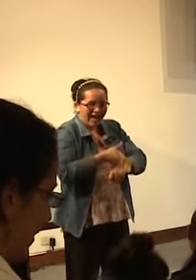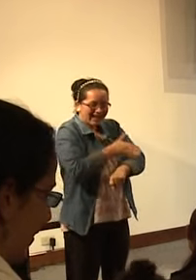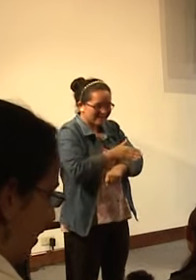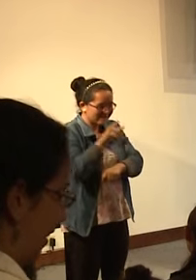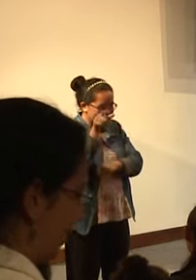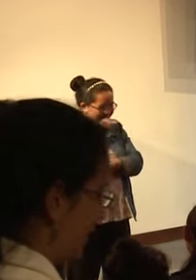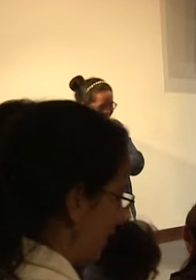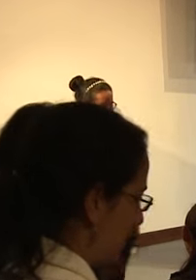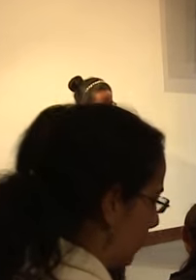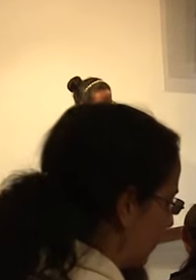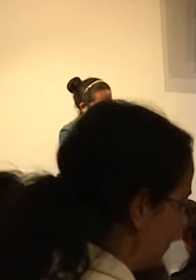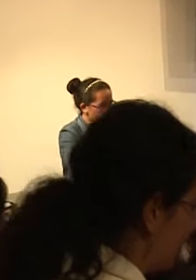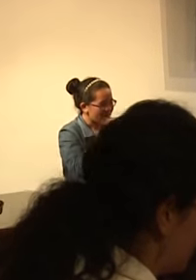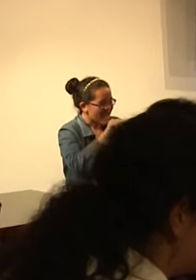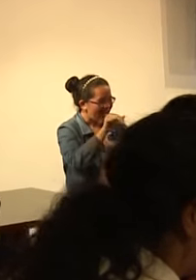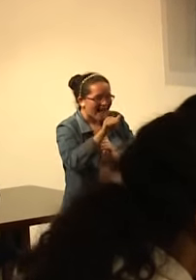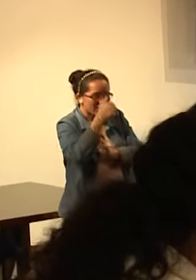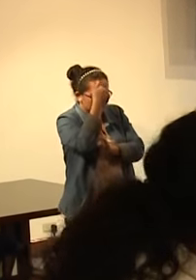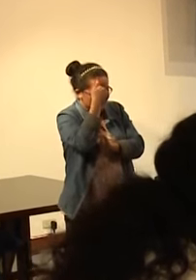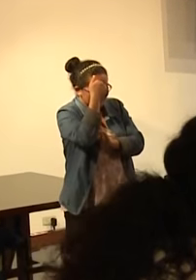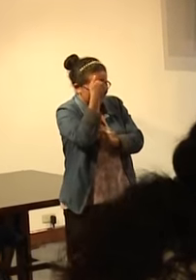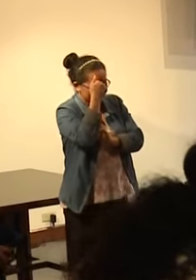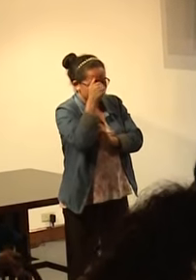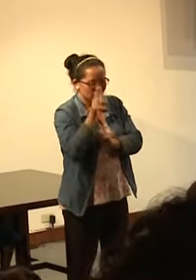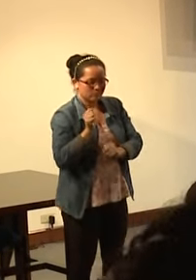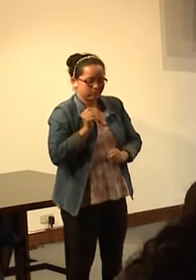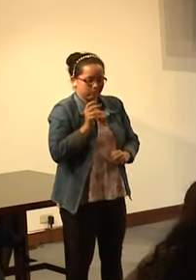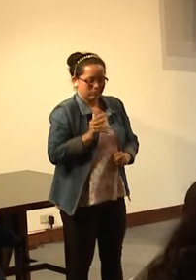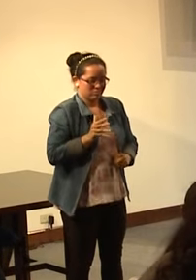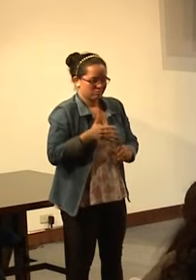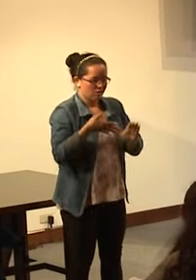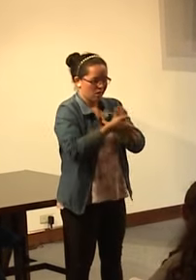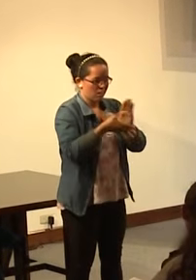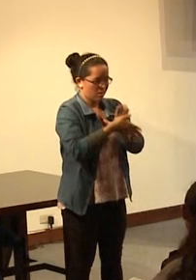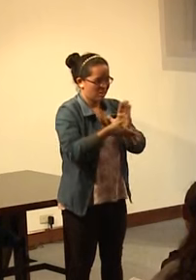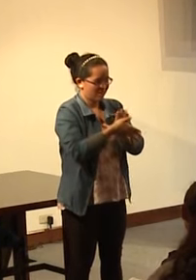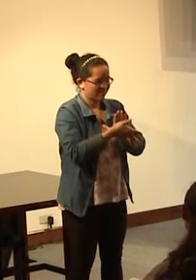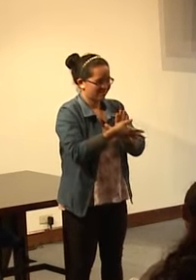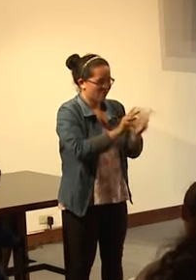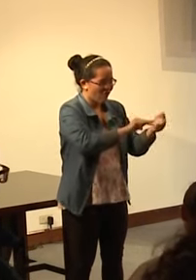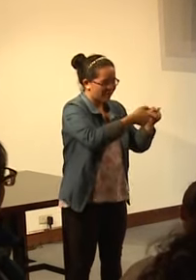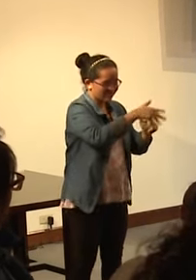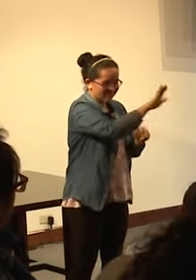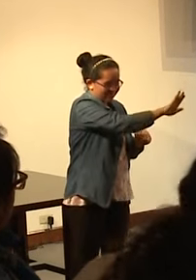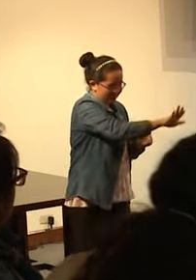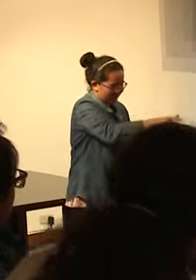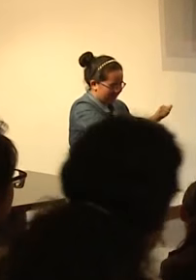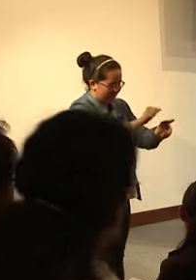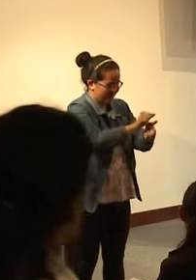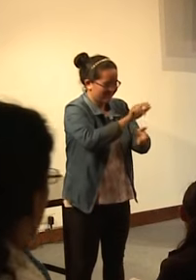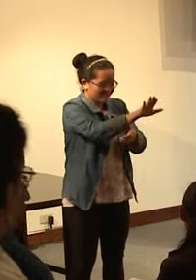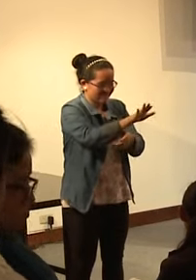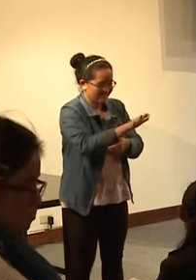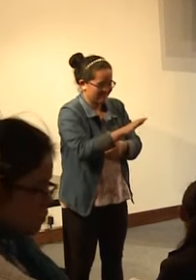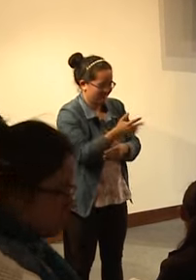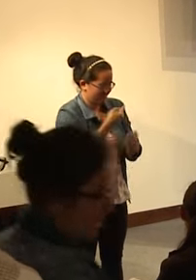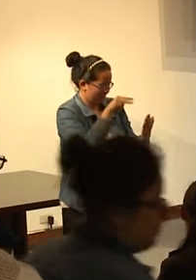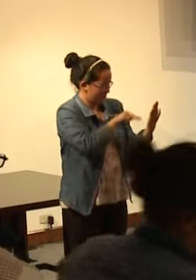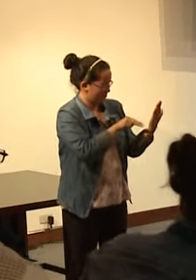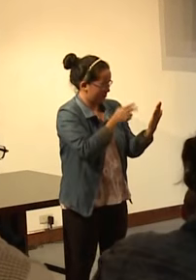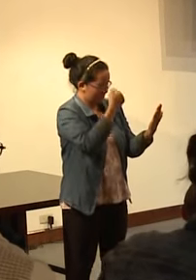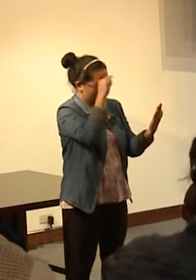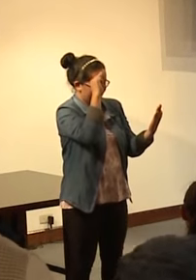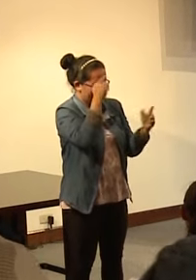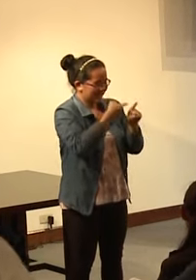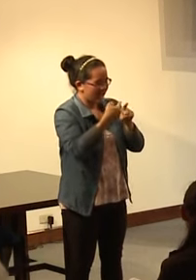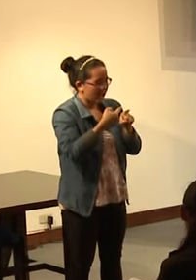Julián aquí, desde la narración, desde lo que se está viendo, o sea, un poco inverso a lo que ustedes están haciendo, ¿cierto? Tenemos otra narración,